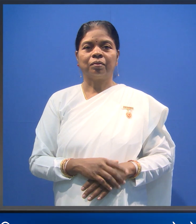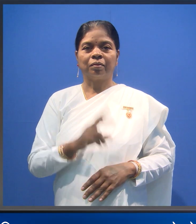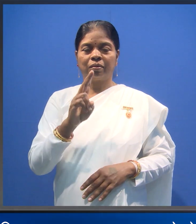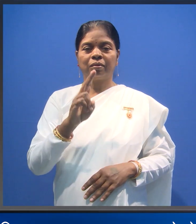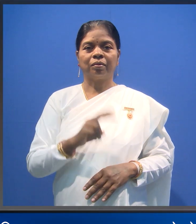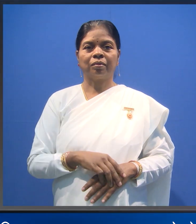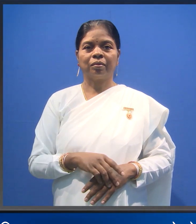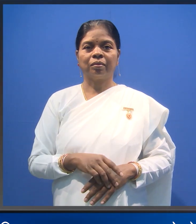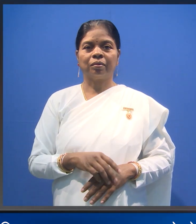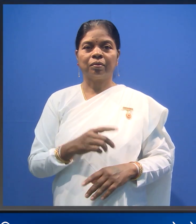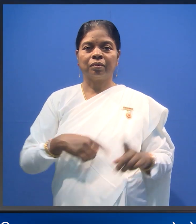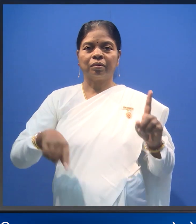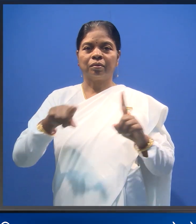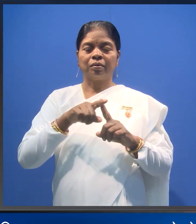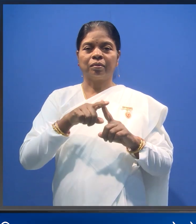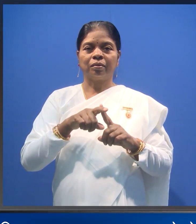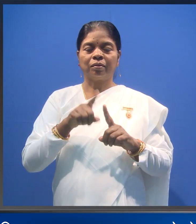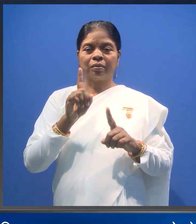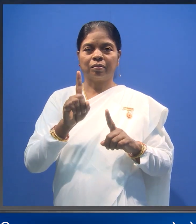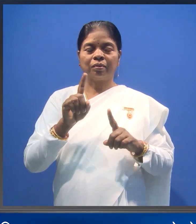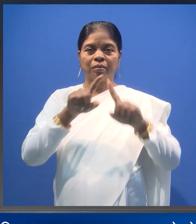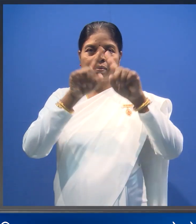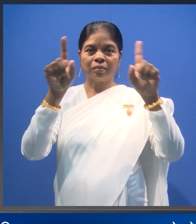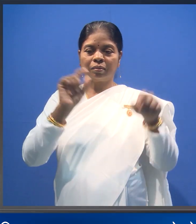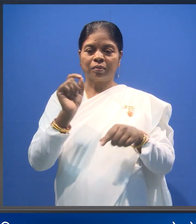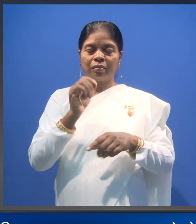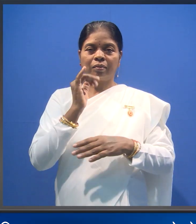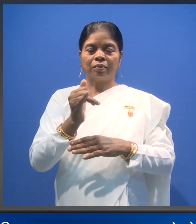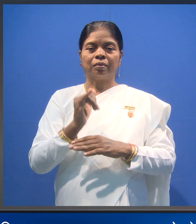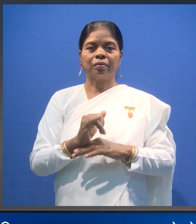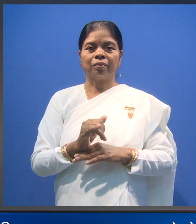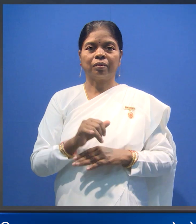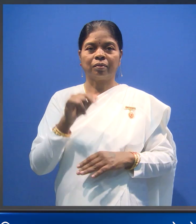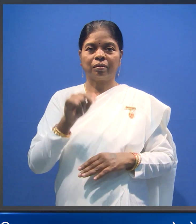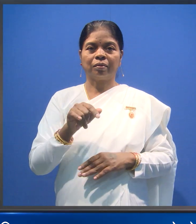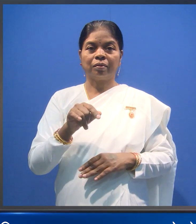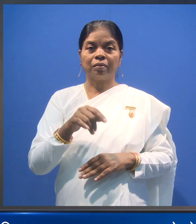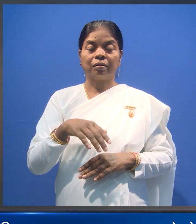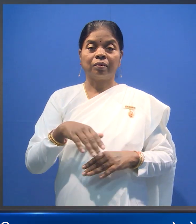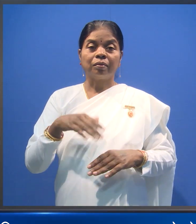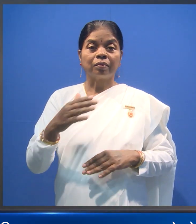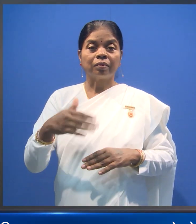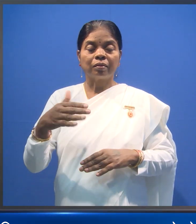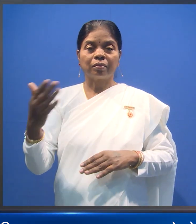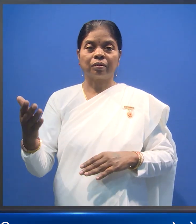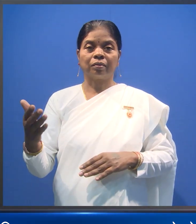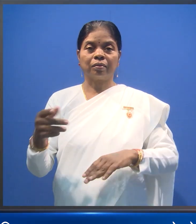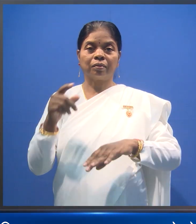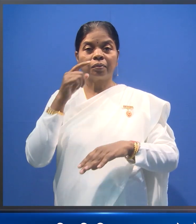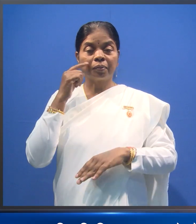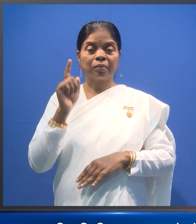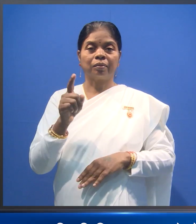2. हे विश्व जणू एक शाळाच आहे. येथील प्रत्येक परिस्थिती आणि